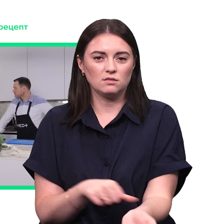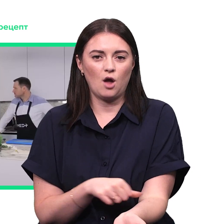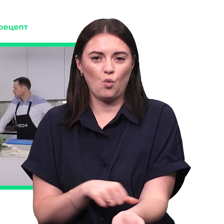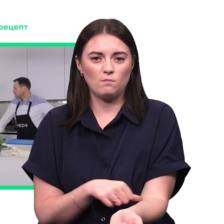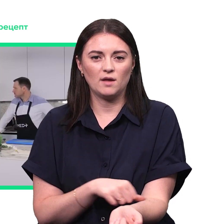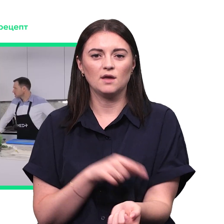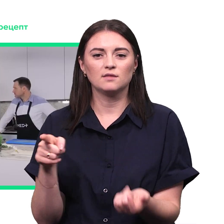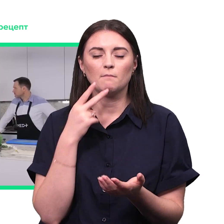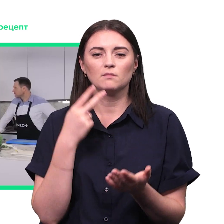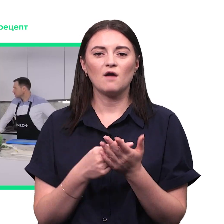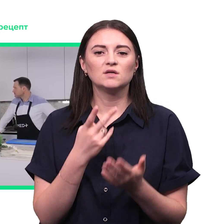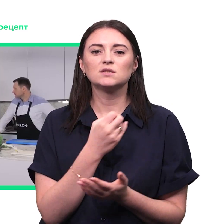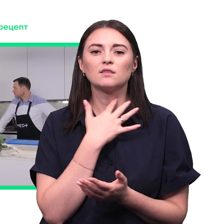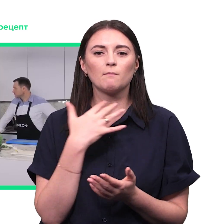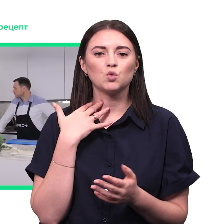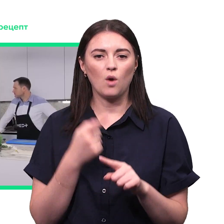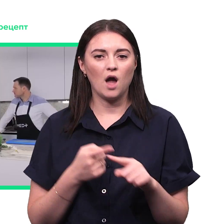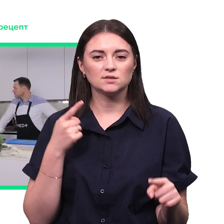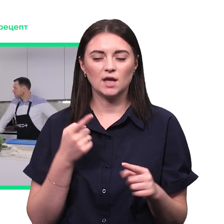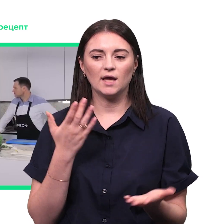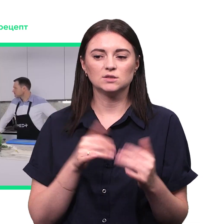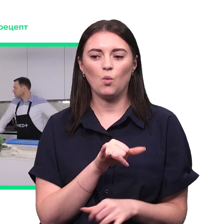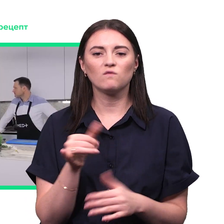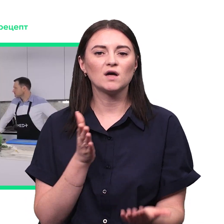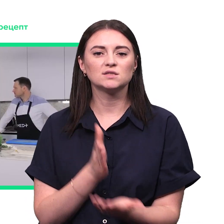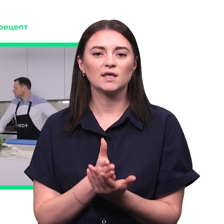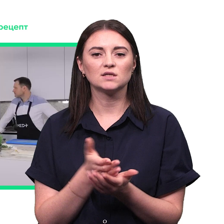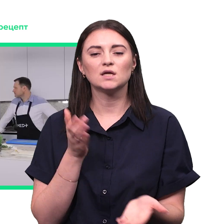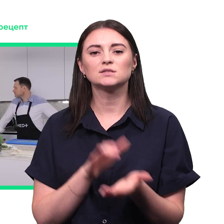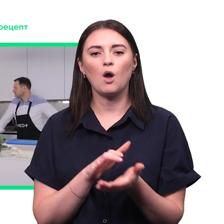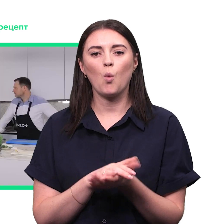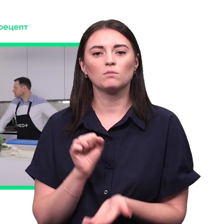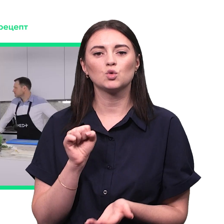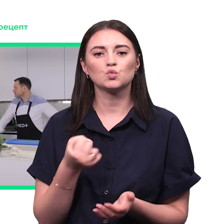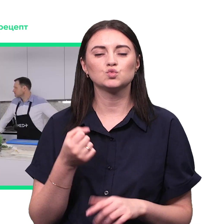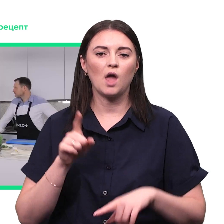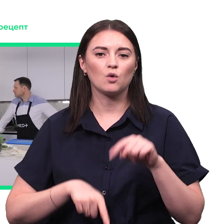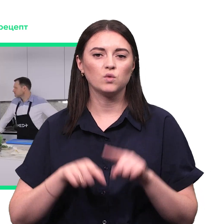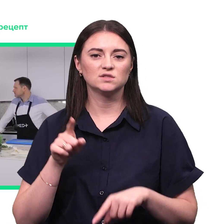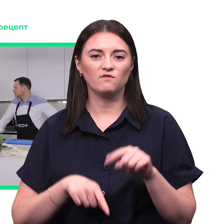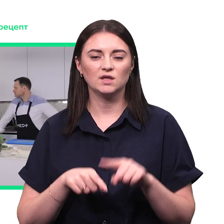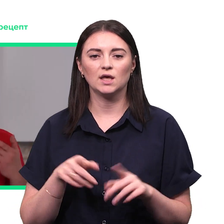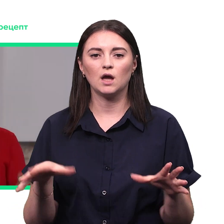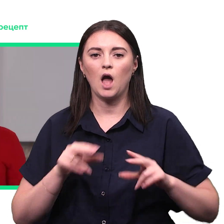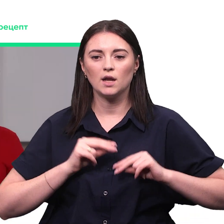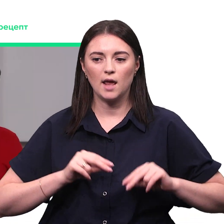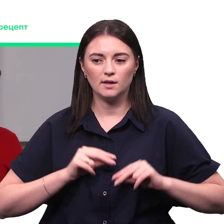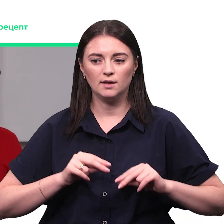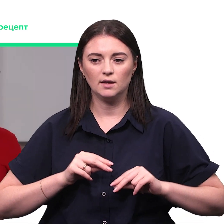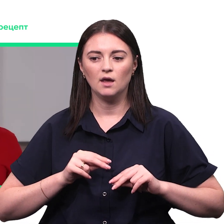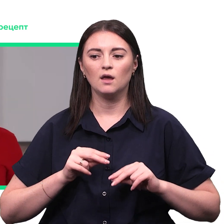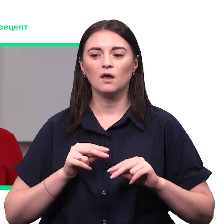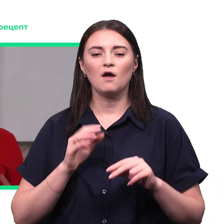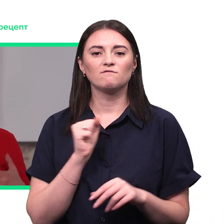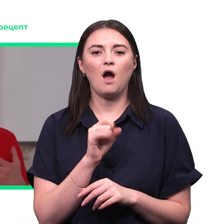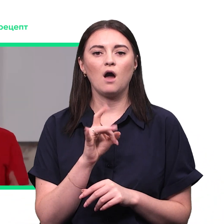Там проявляется намного острее. Если у вас есть знакомые, друзья, родственники, коллеги в